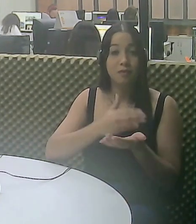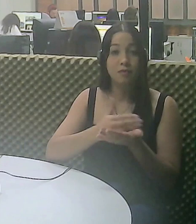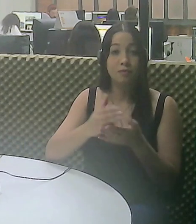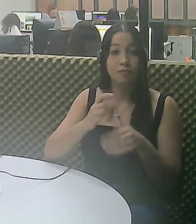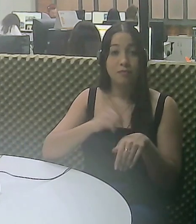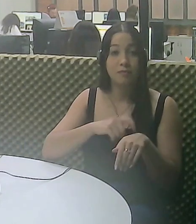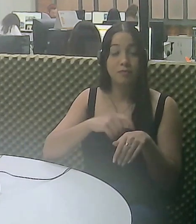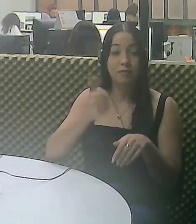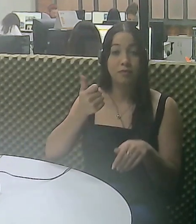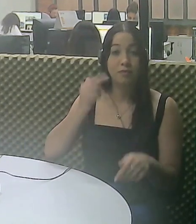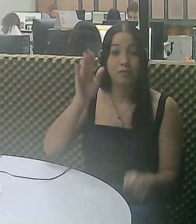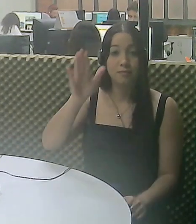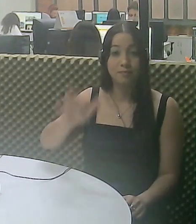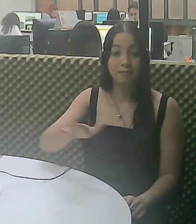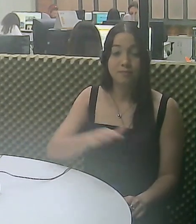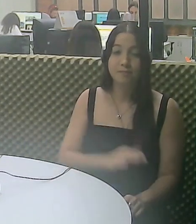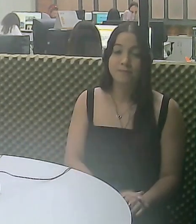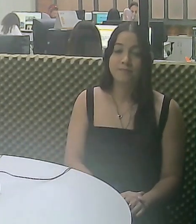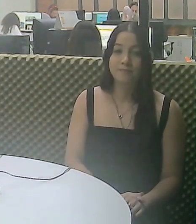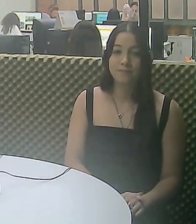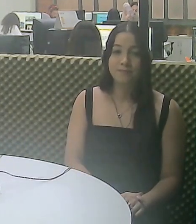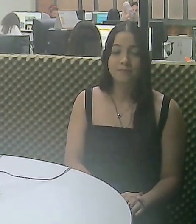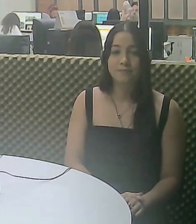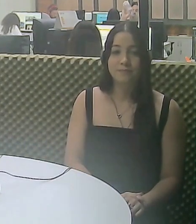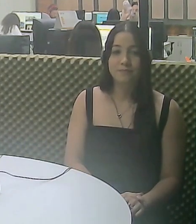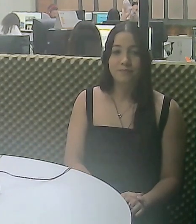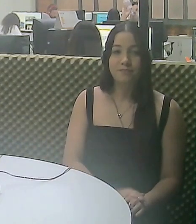das 5 da tarde.